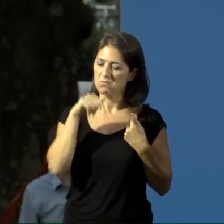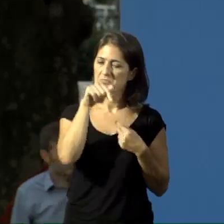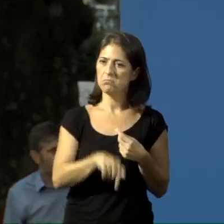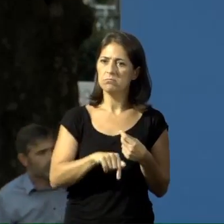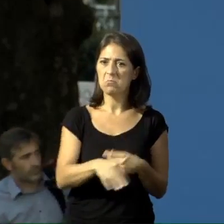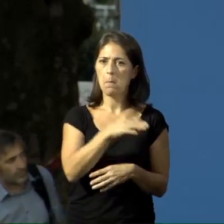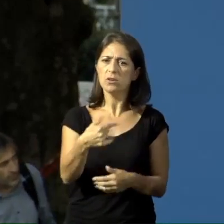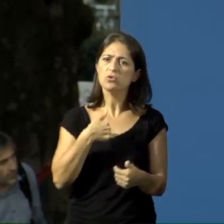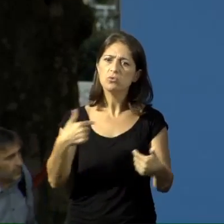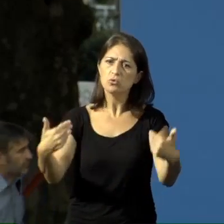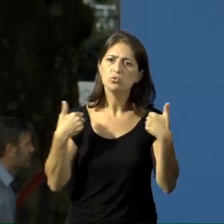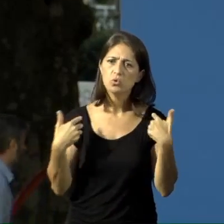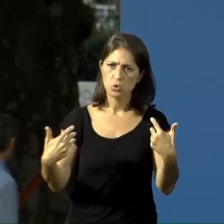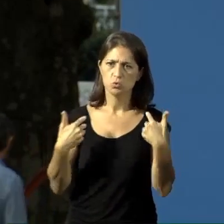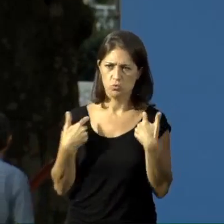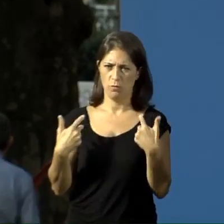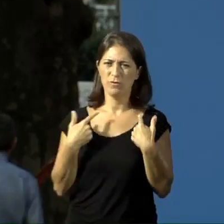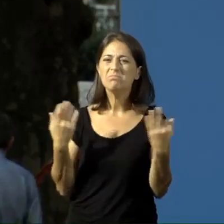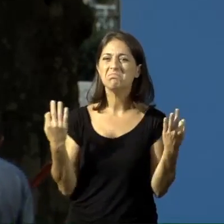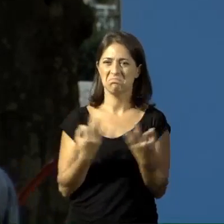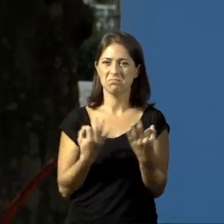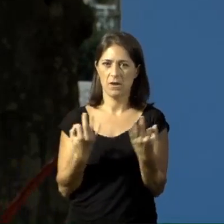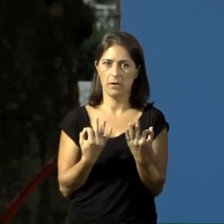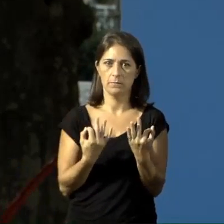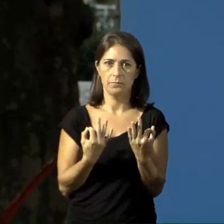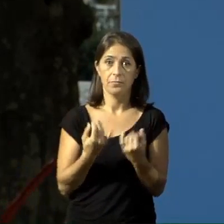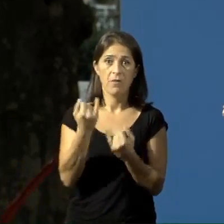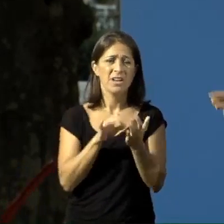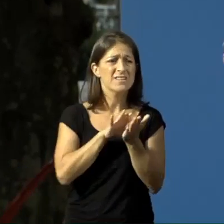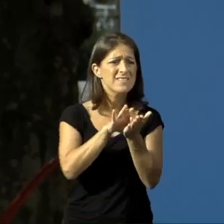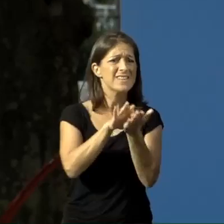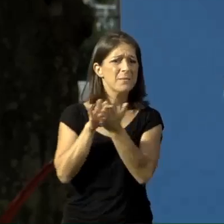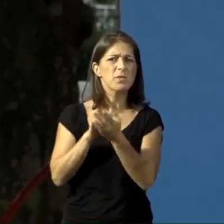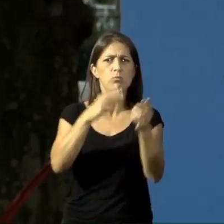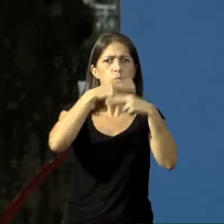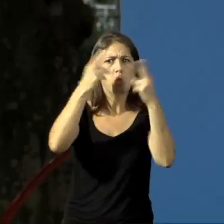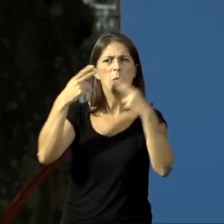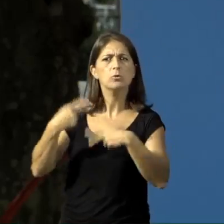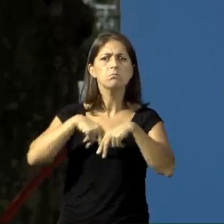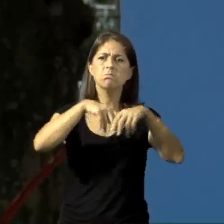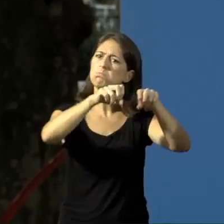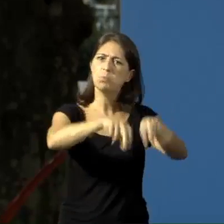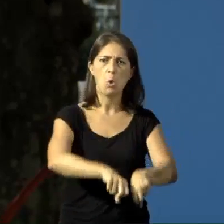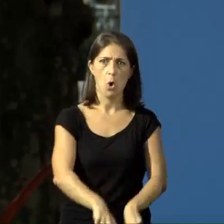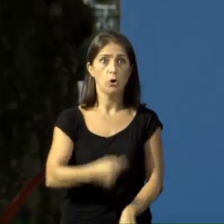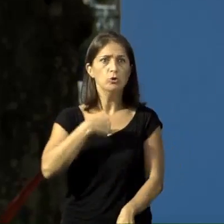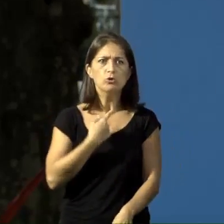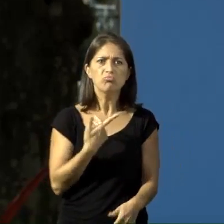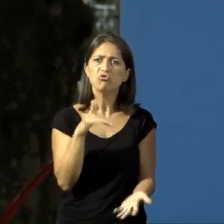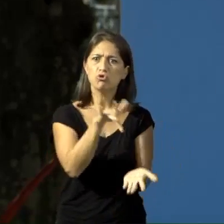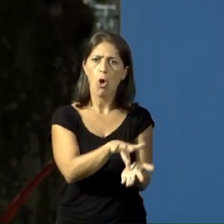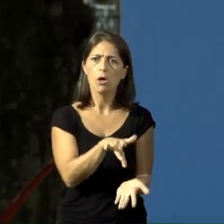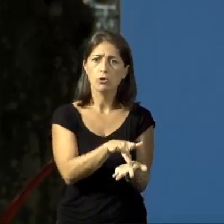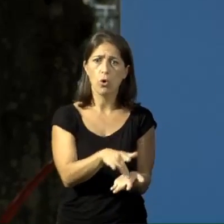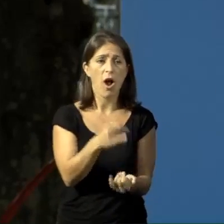e sufro na miña propia pel o deterioro dos servicios públicos. Uns servicios